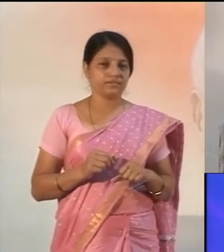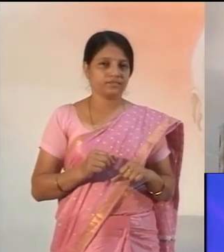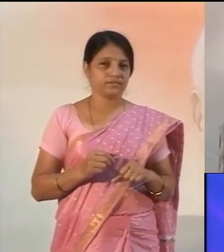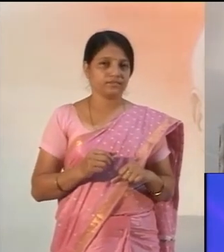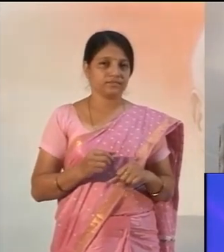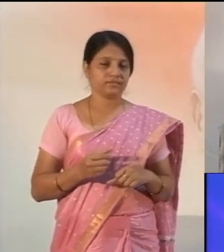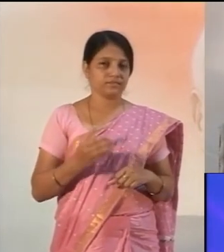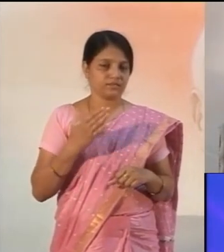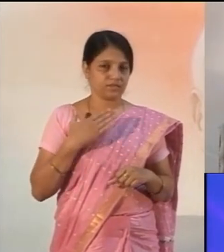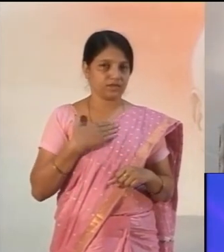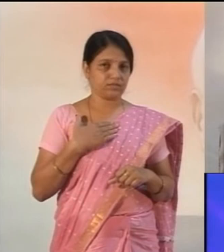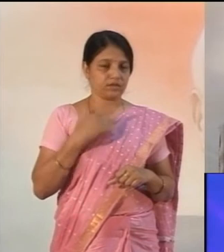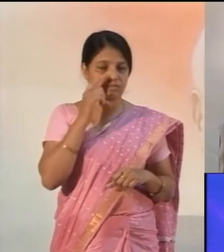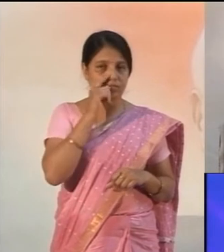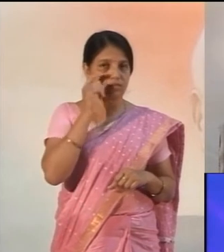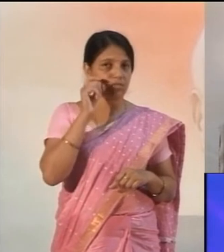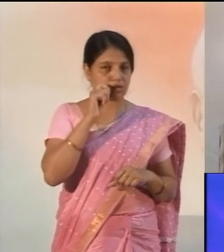अपने पेरेंट्स को भी